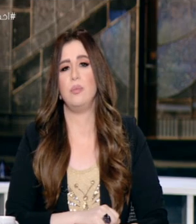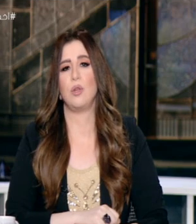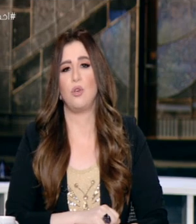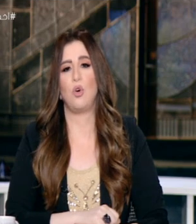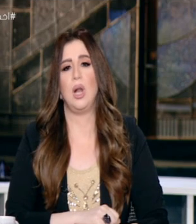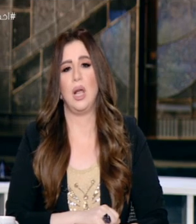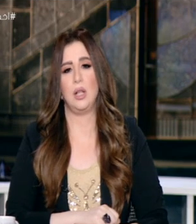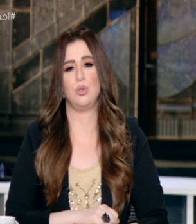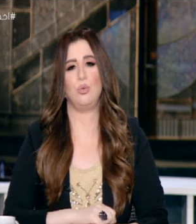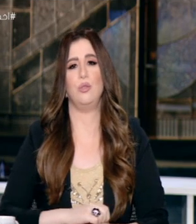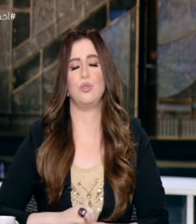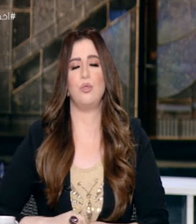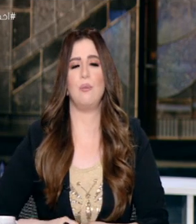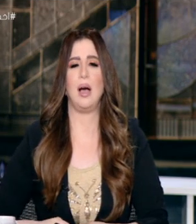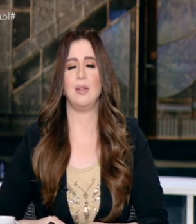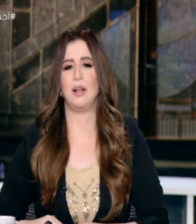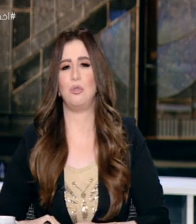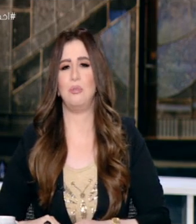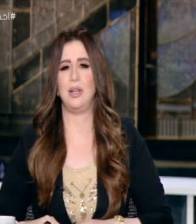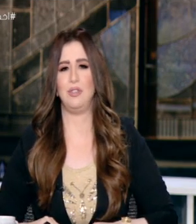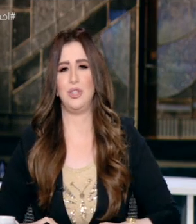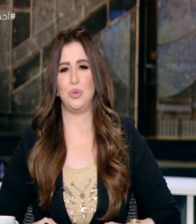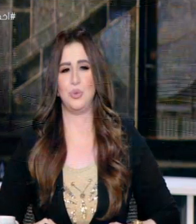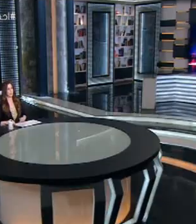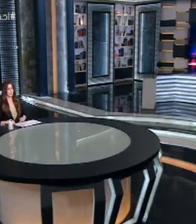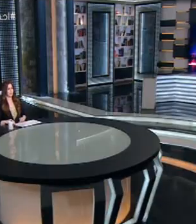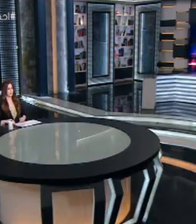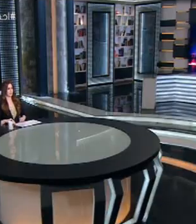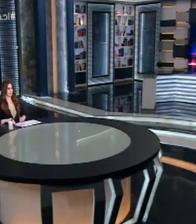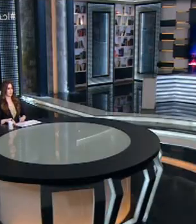ننساهم في كل الظروف. نشوف مع حضراتكم الفيديو.